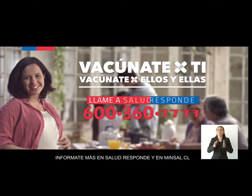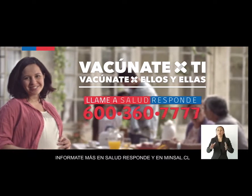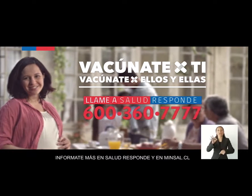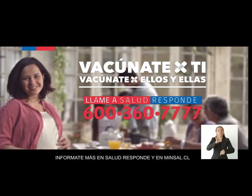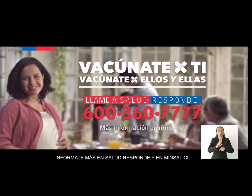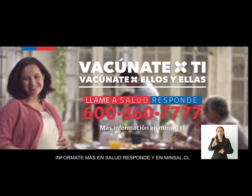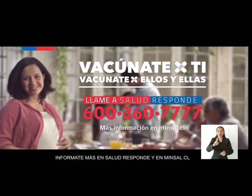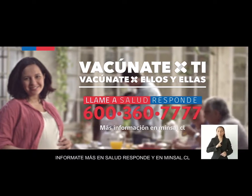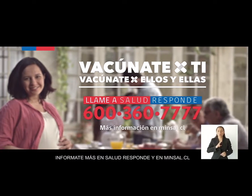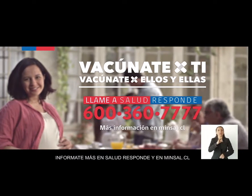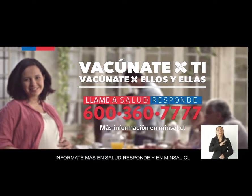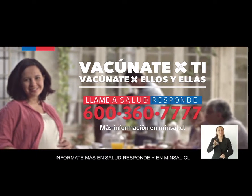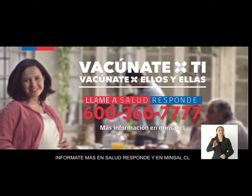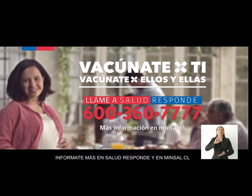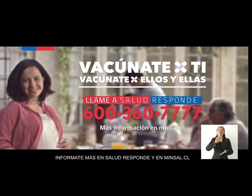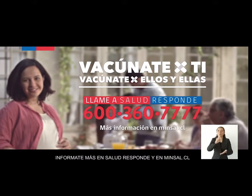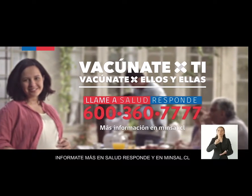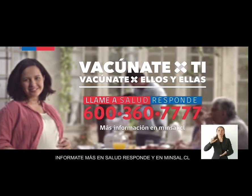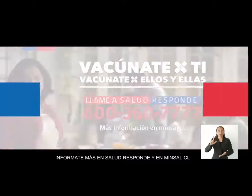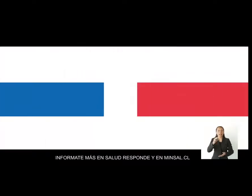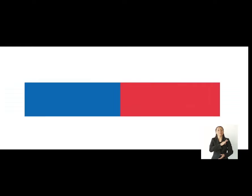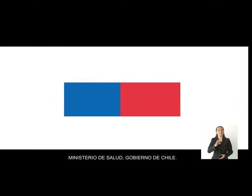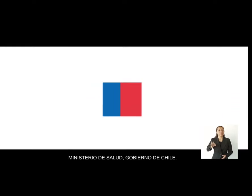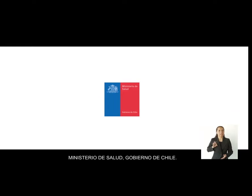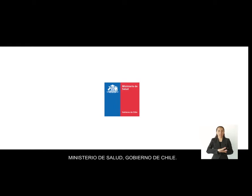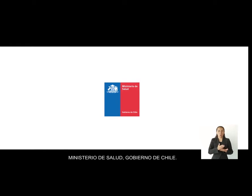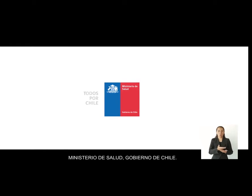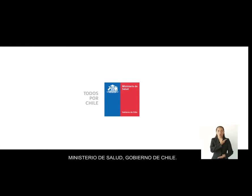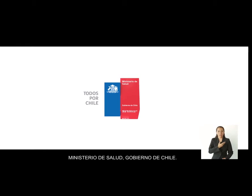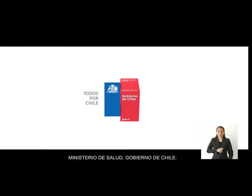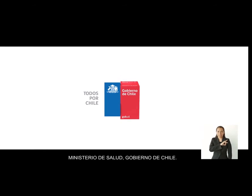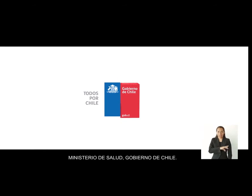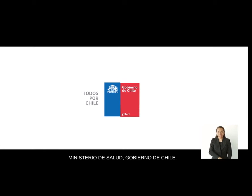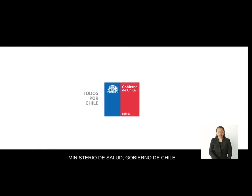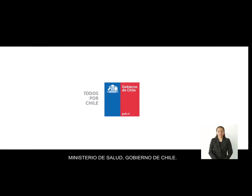Infórmate más en Salud Responde y en minsal.cl. Ministerio de Salud, Gobierno de Chile.